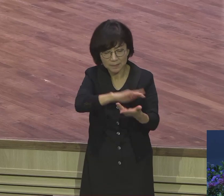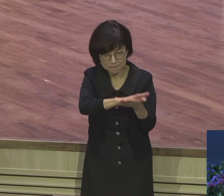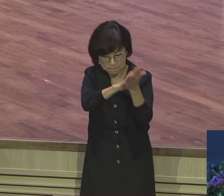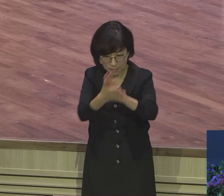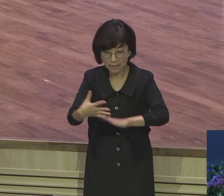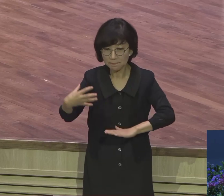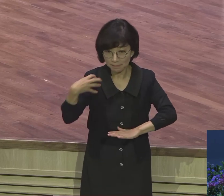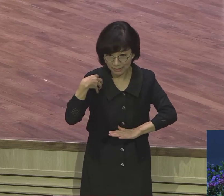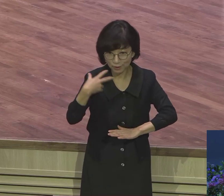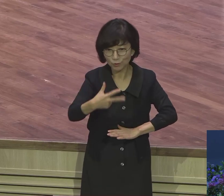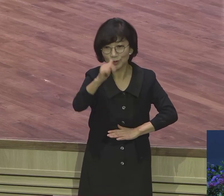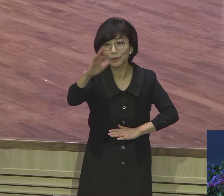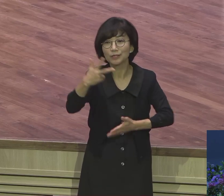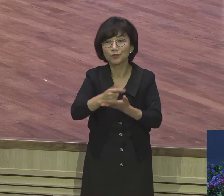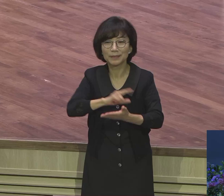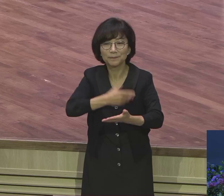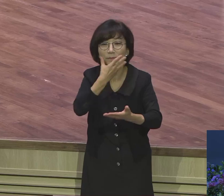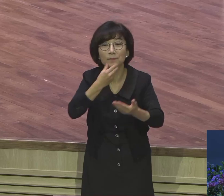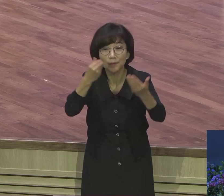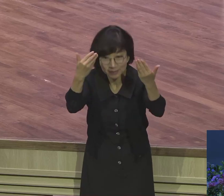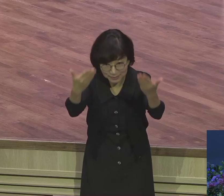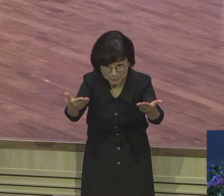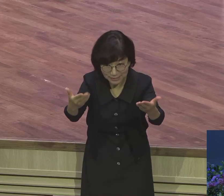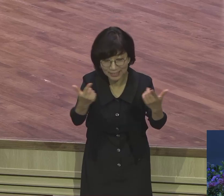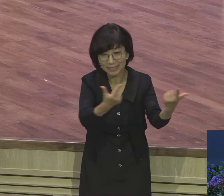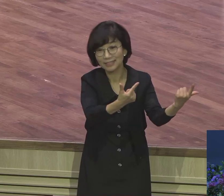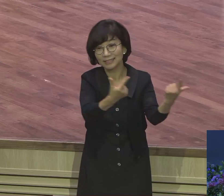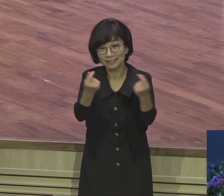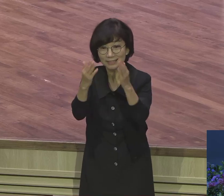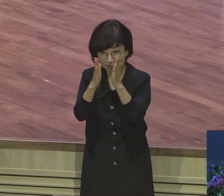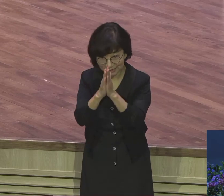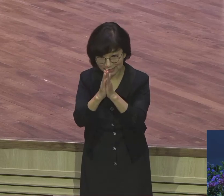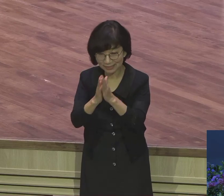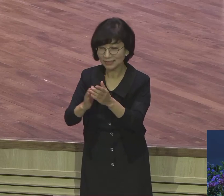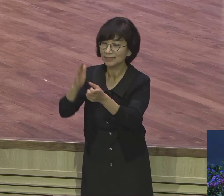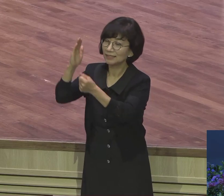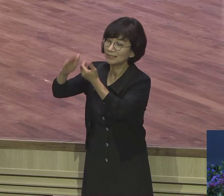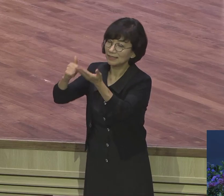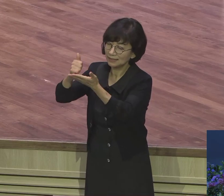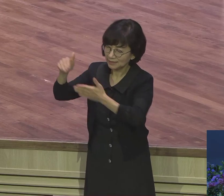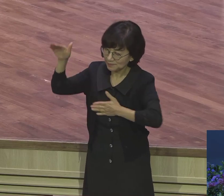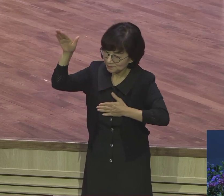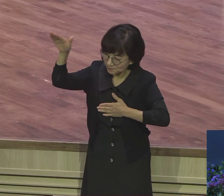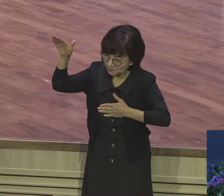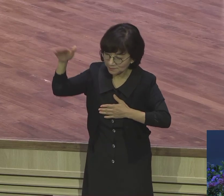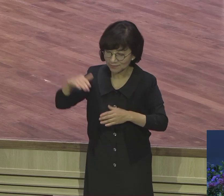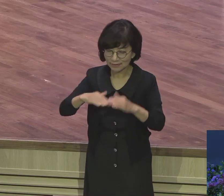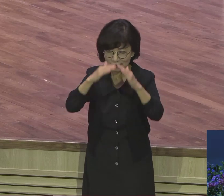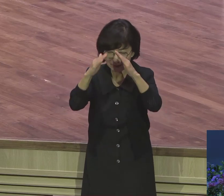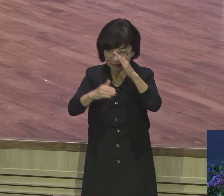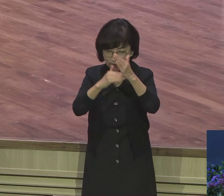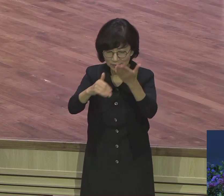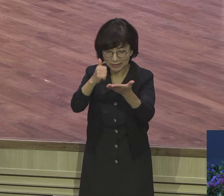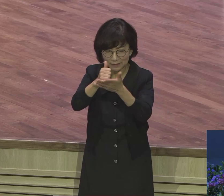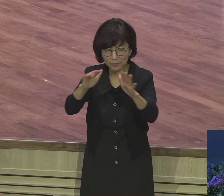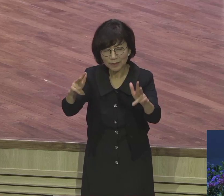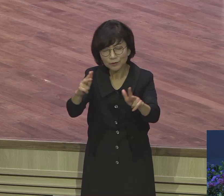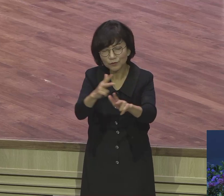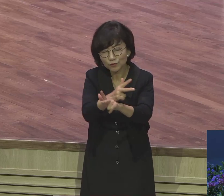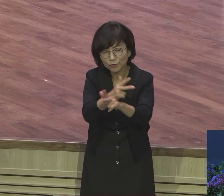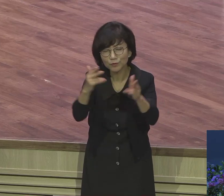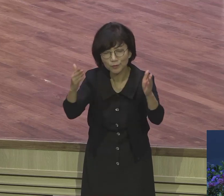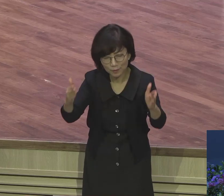되시기를 제문으로 축복합니다. 기도합시다. 아버지 하나님 우리 영교의 모든 성경을 이번 한 주간에 추석